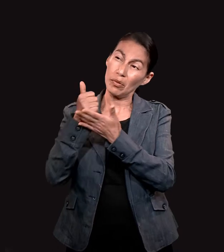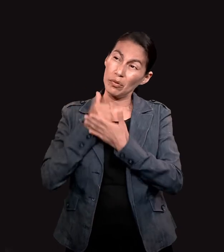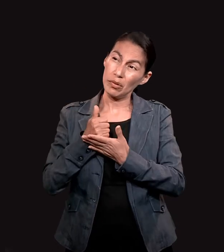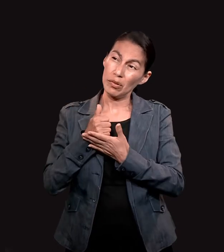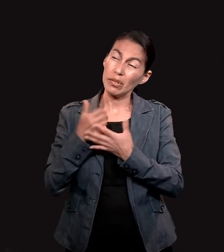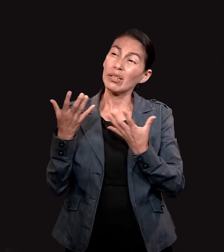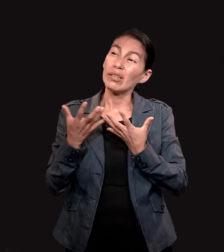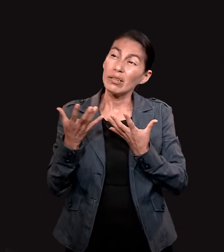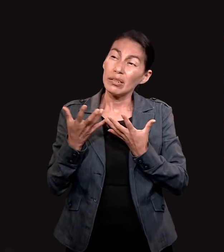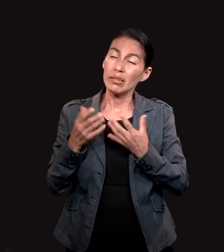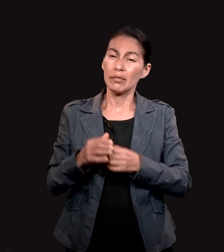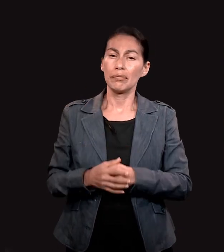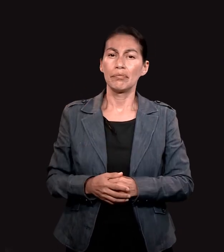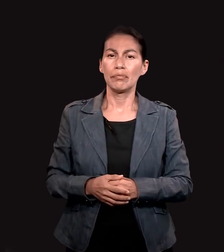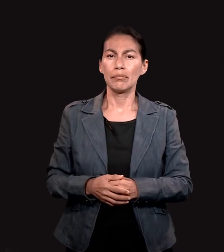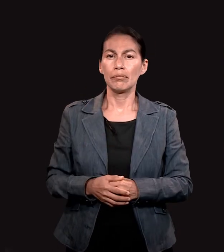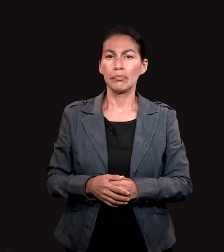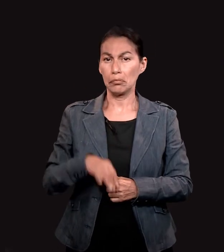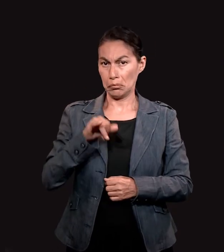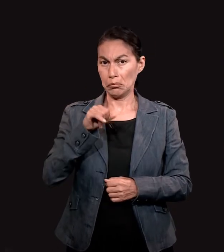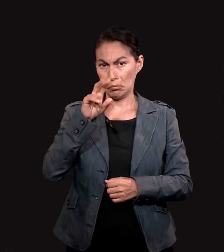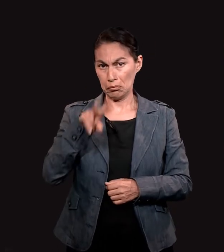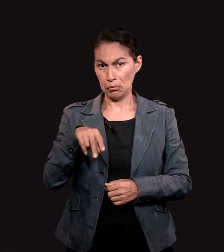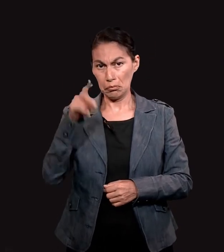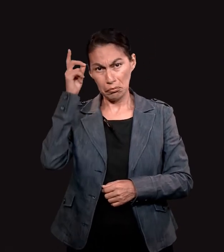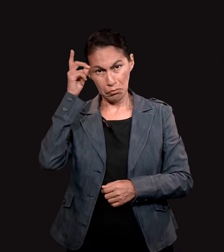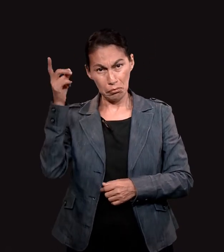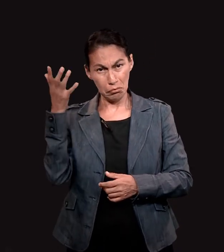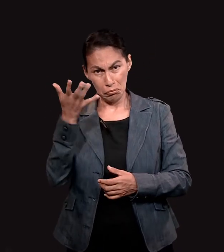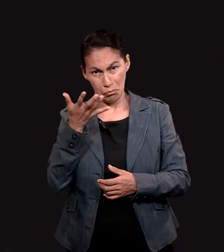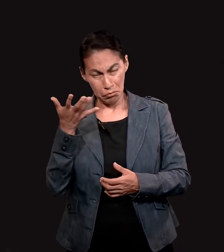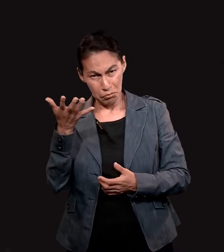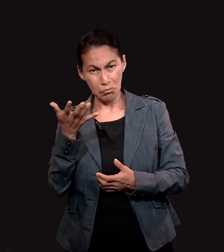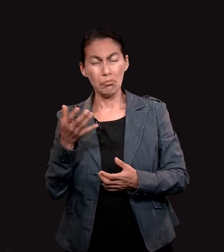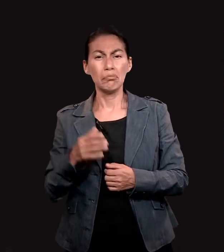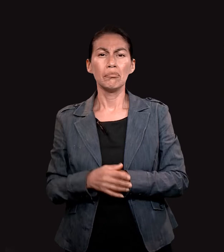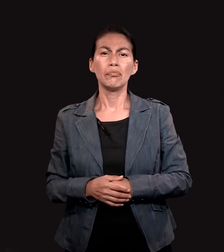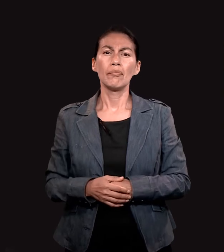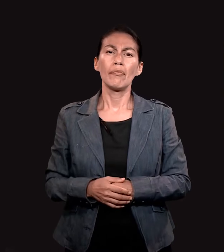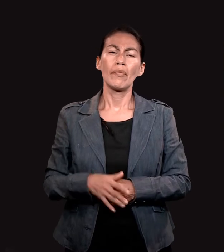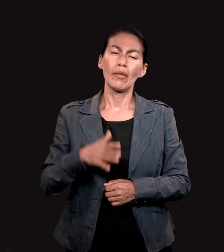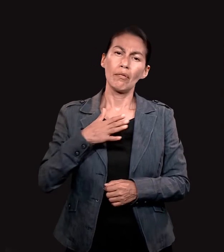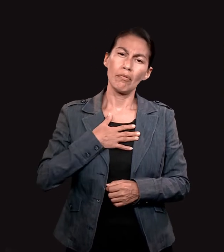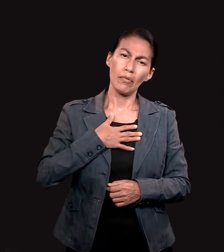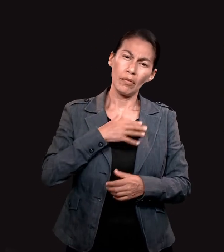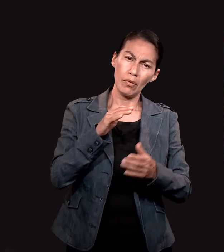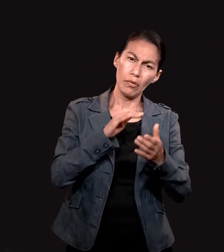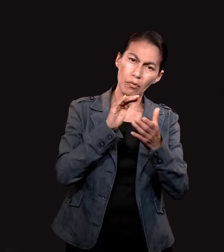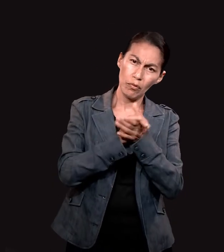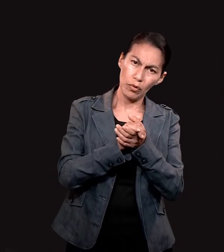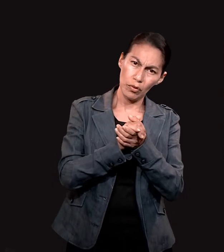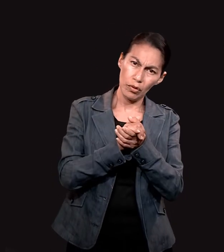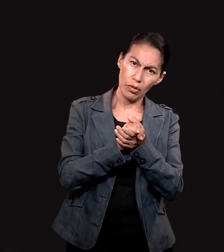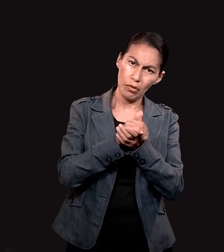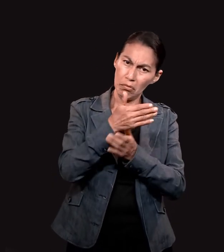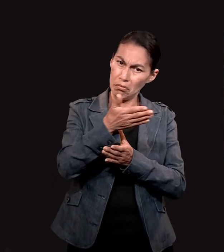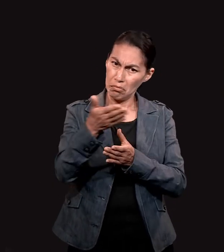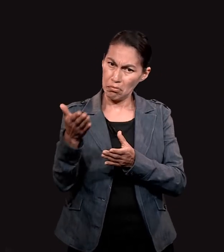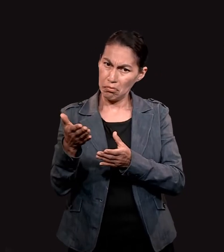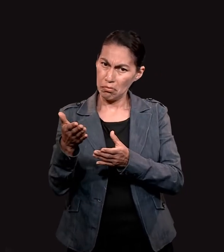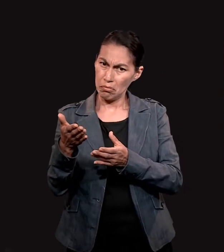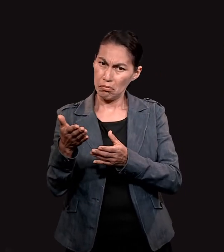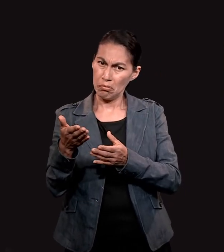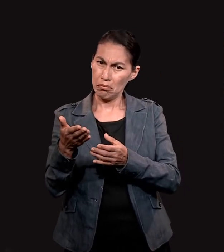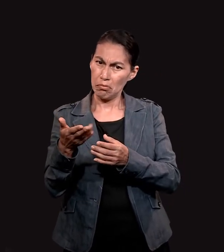a Él también para que Él nos marcara el camino de qué debíamos de hacer. Y así fue. Él acomodó las cosas para que mi